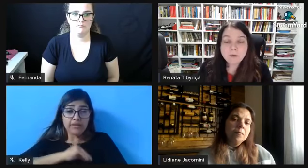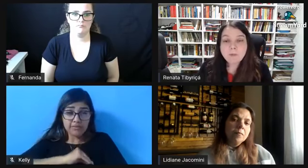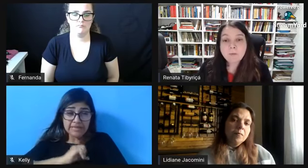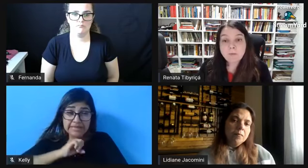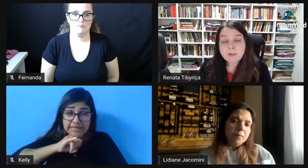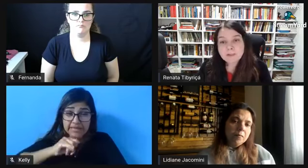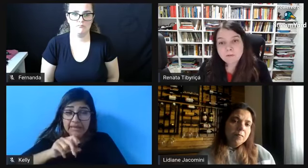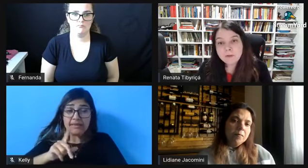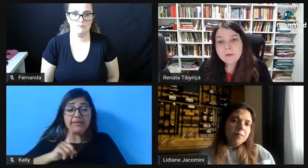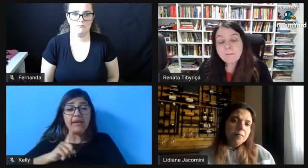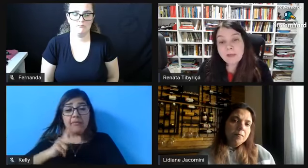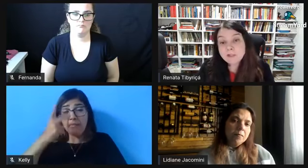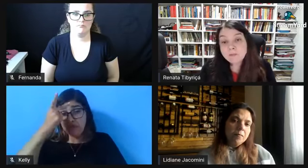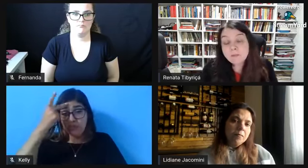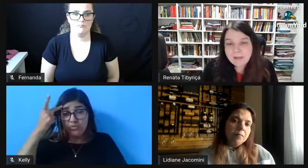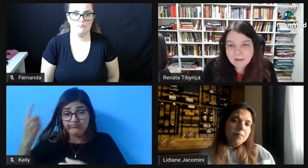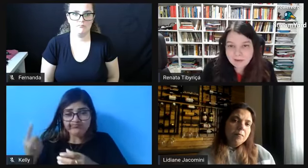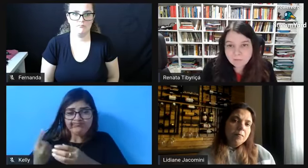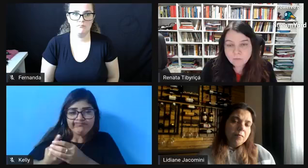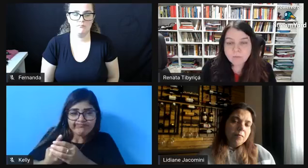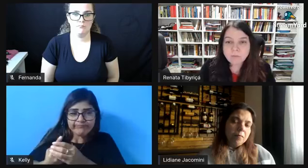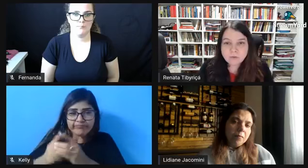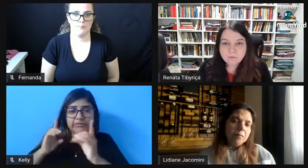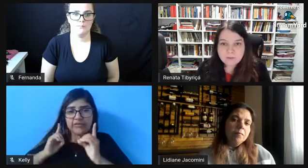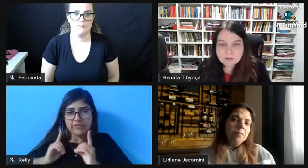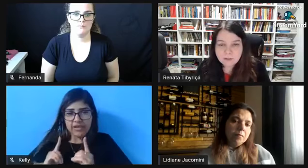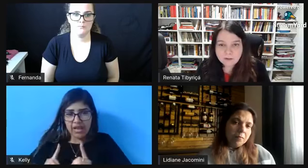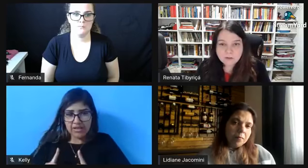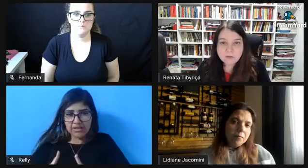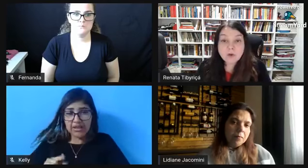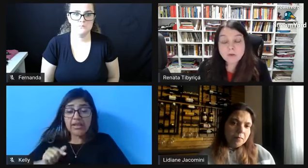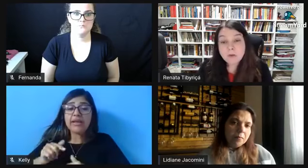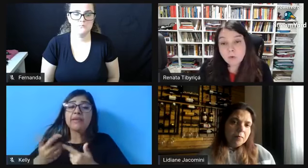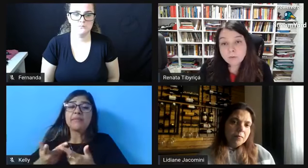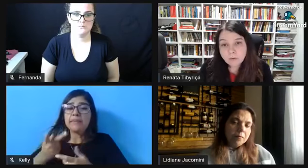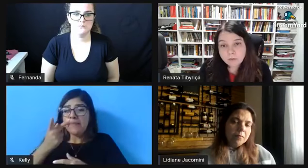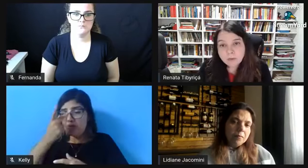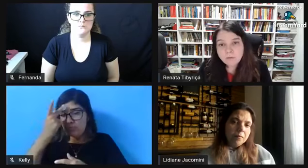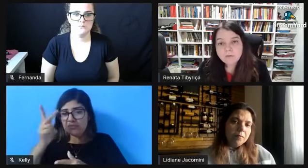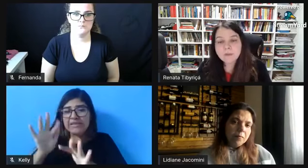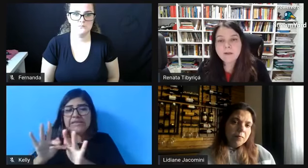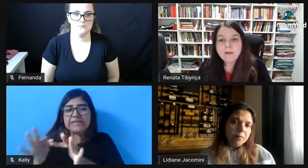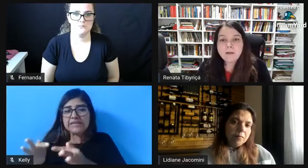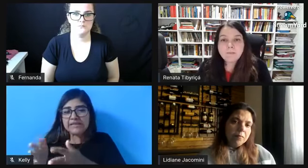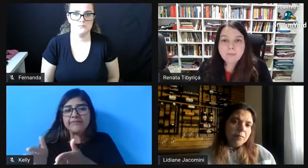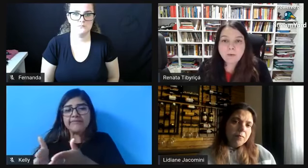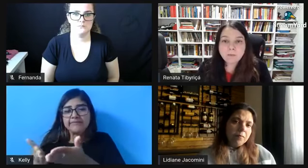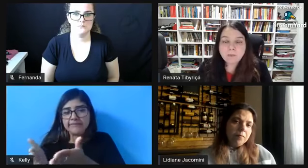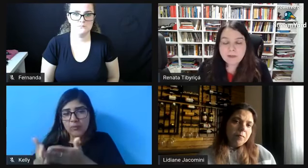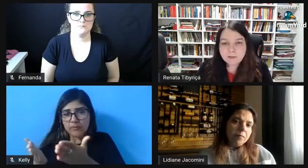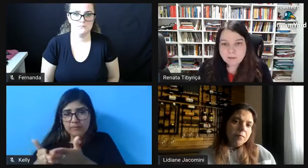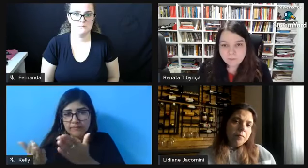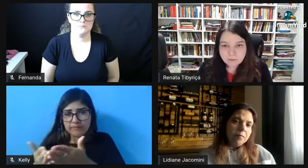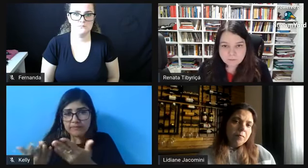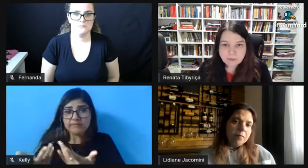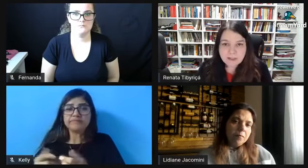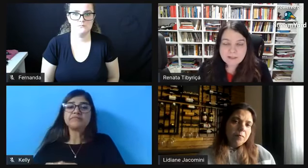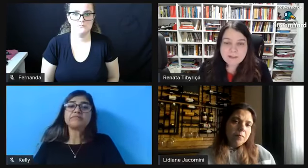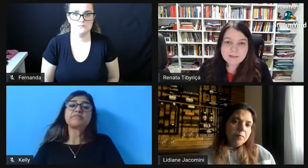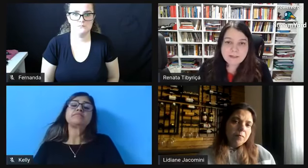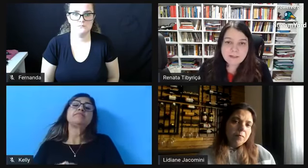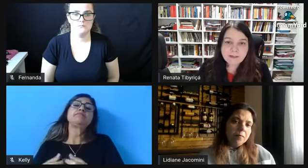da população que é a população mais vulnerável do ponto de vista socioeconômico, né? Então,